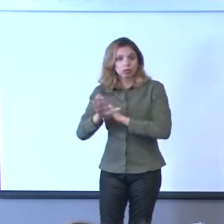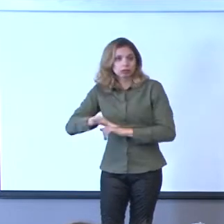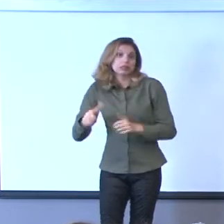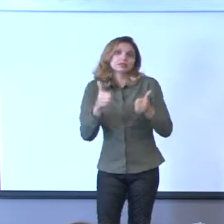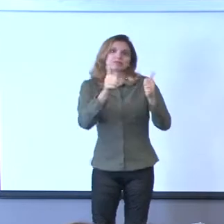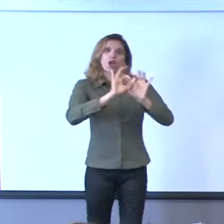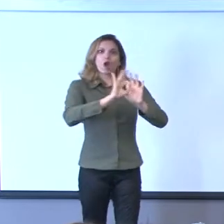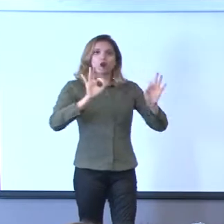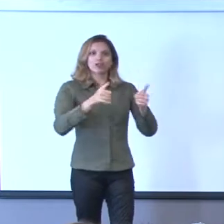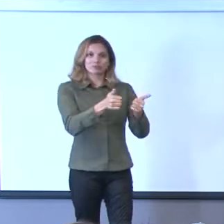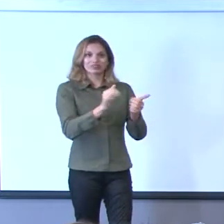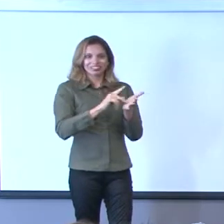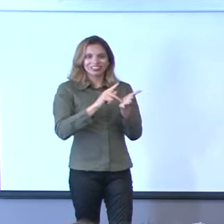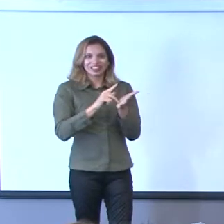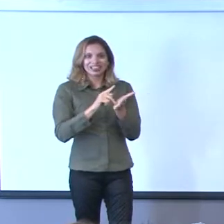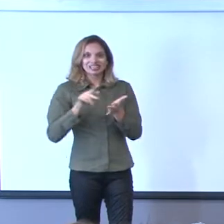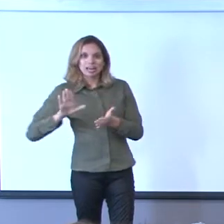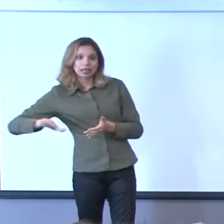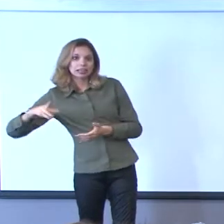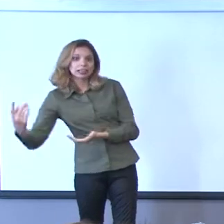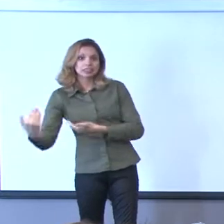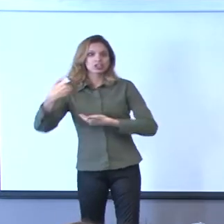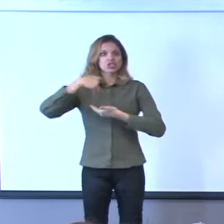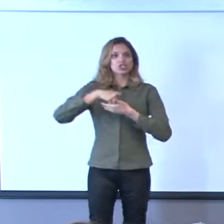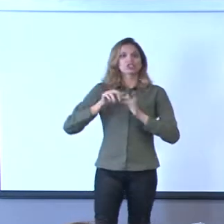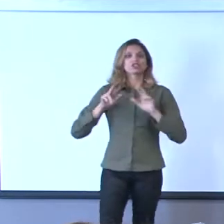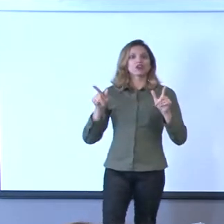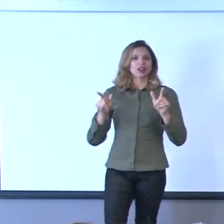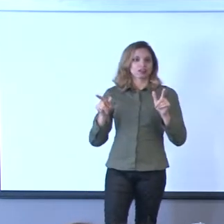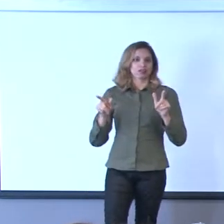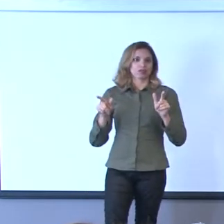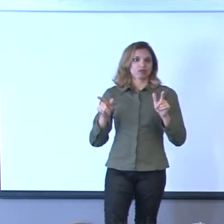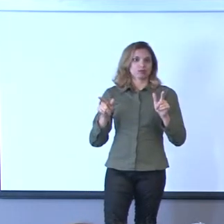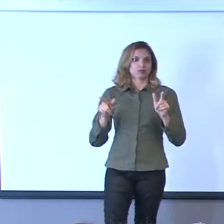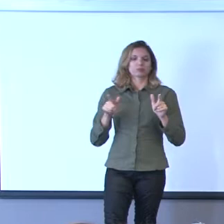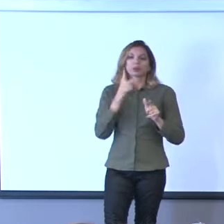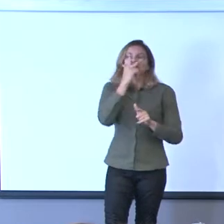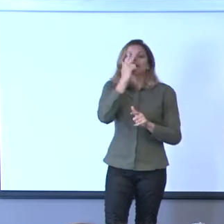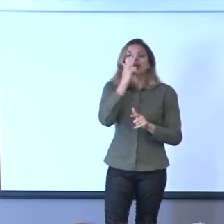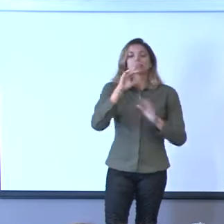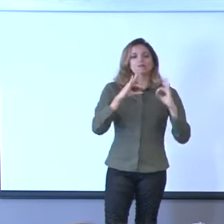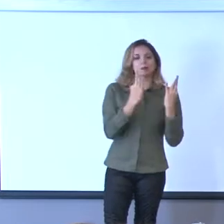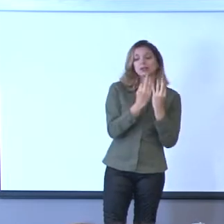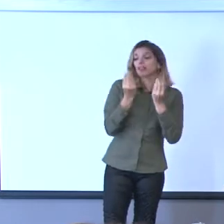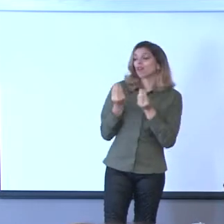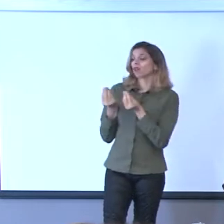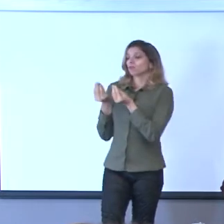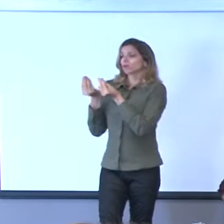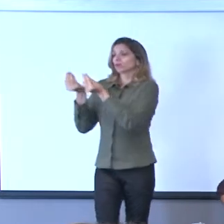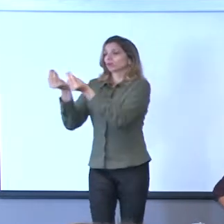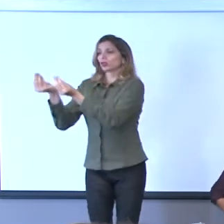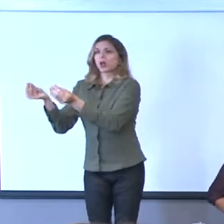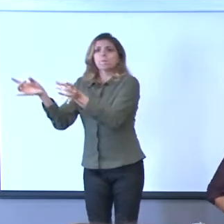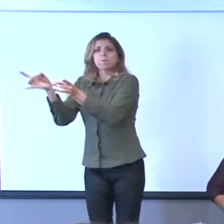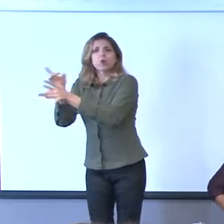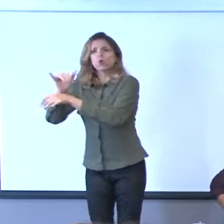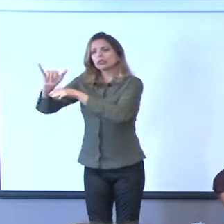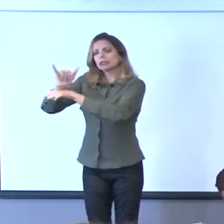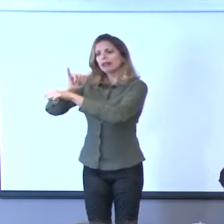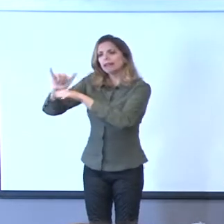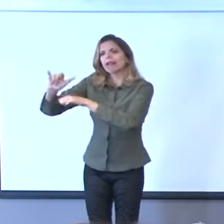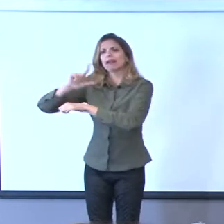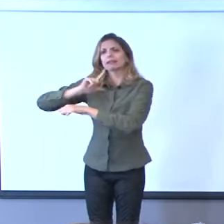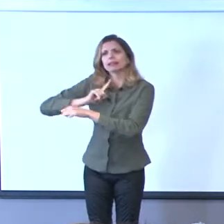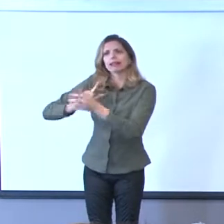essa família ela chega de um jeito na escola. Ela chega entregando para a escola instrumentos para que essa